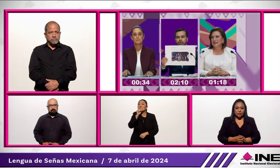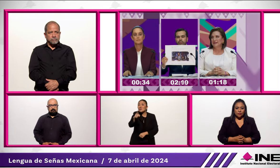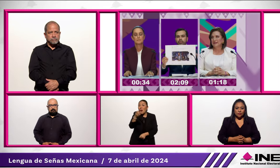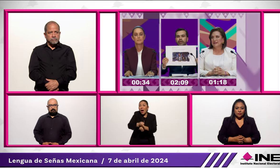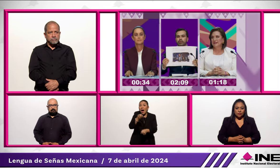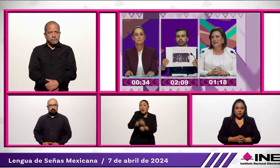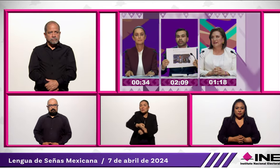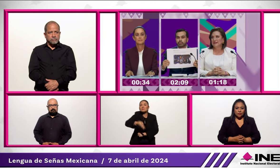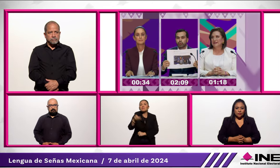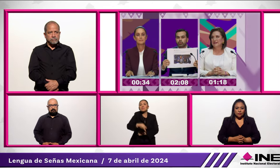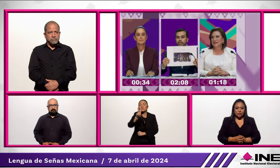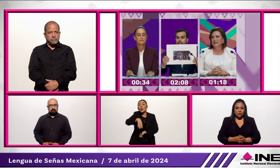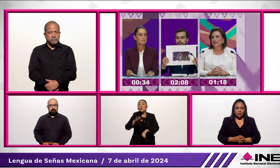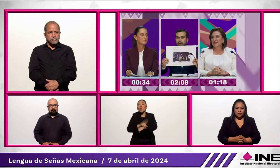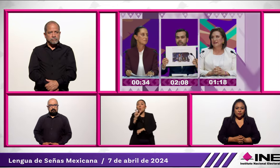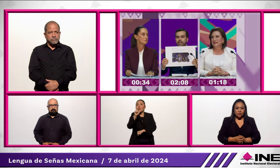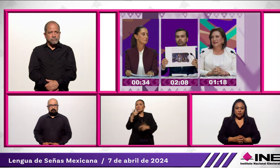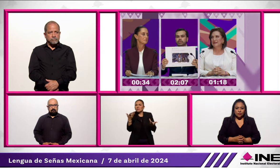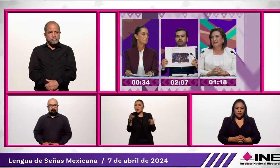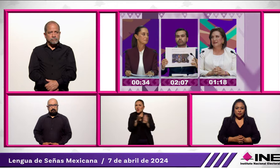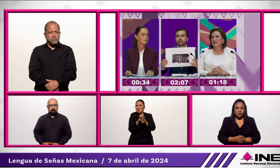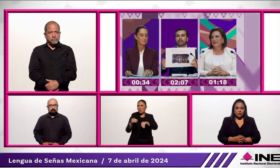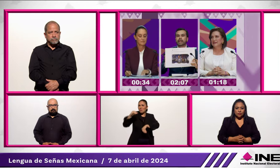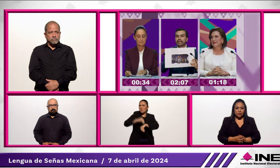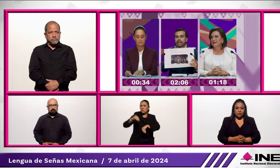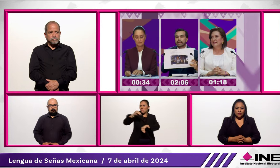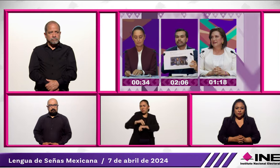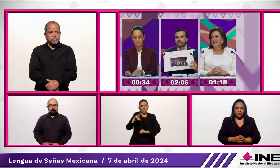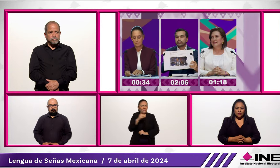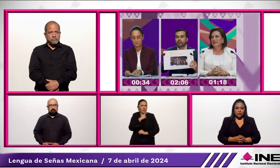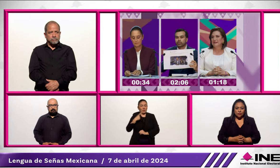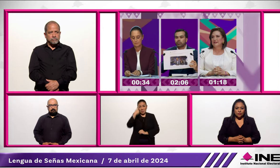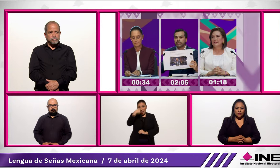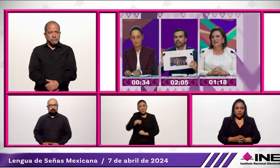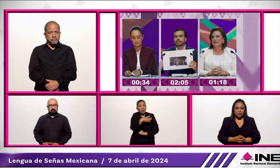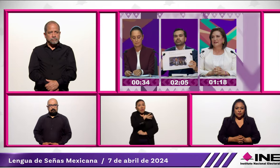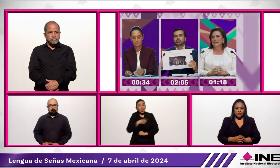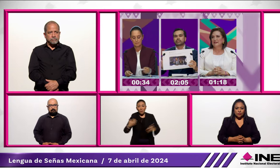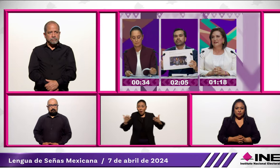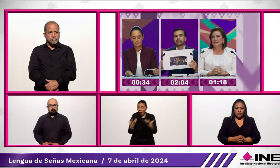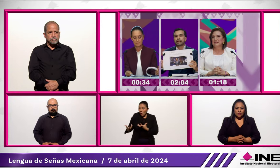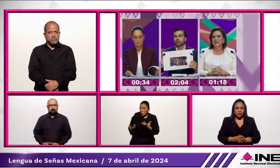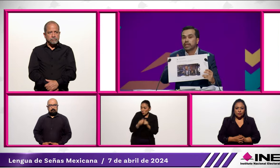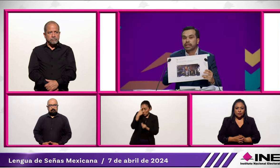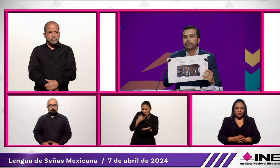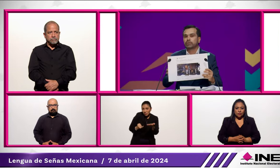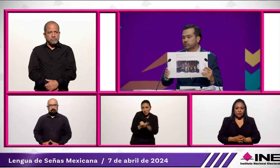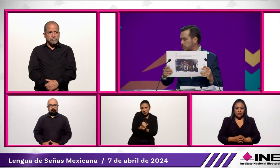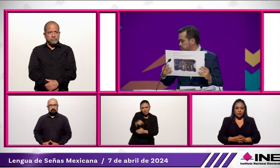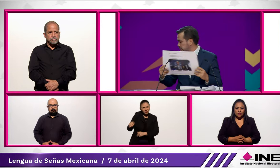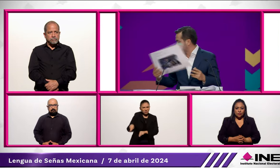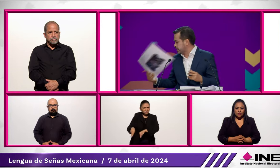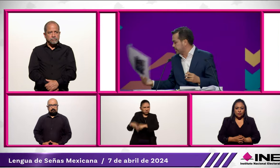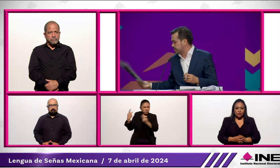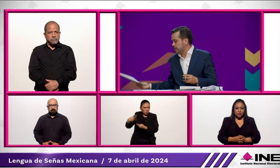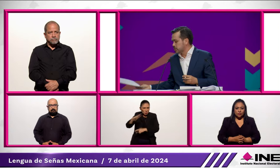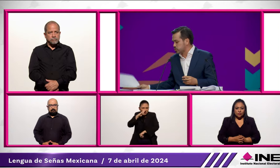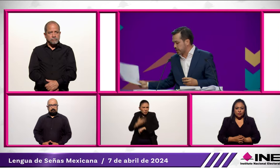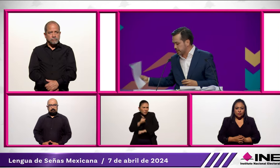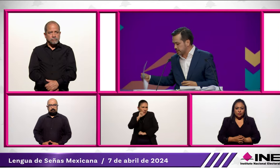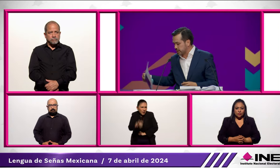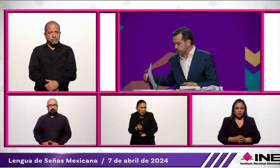sucediendo. Porque cuando se involucra indebidamente a los hijos en el ejercicio, en la toma de decisiones que no tienen que ver con sus